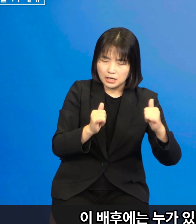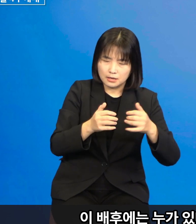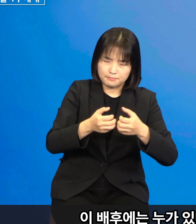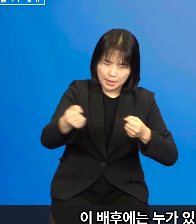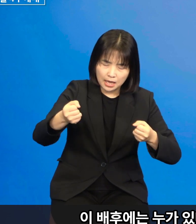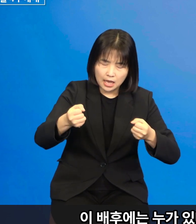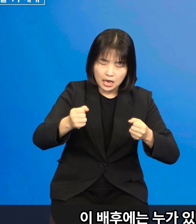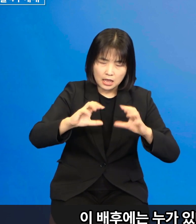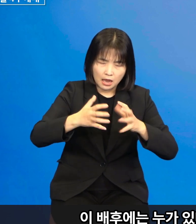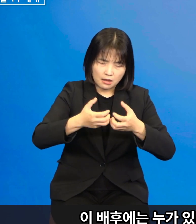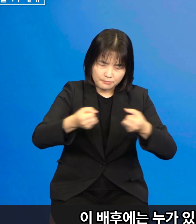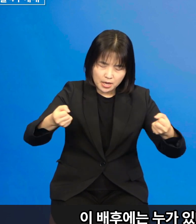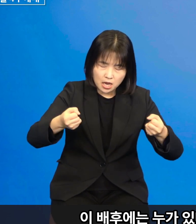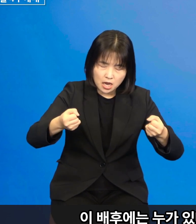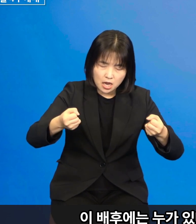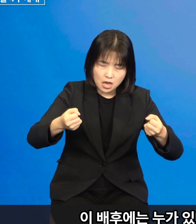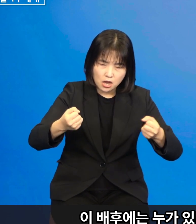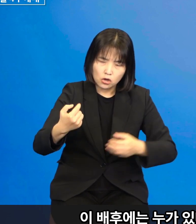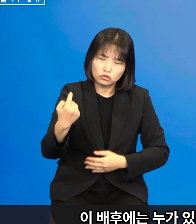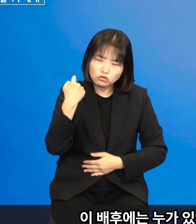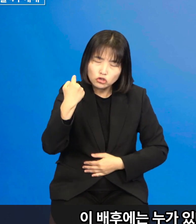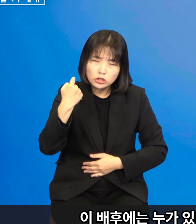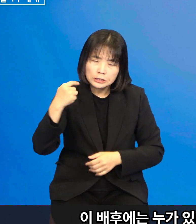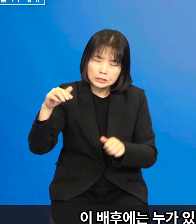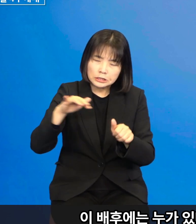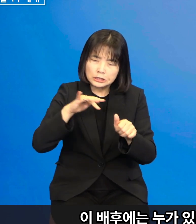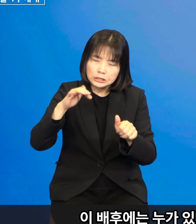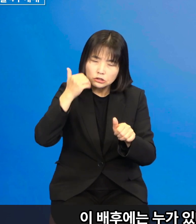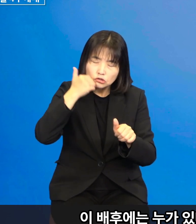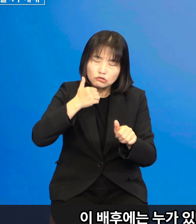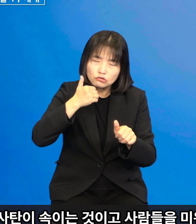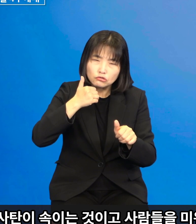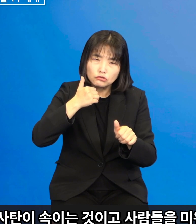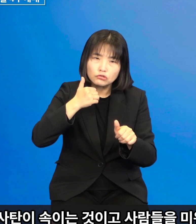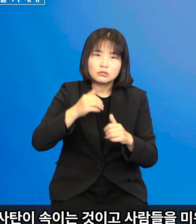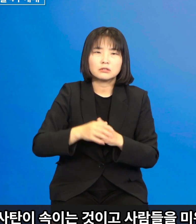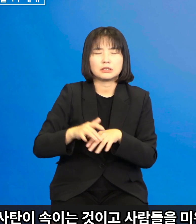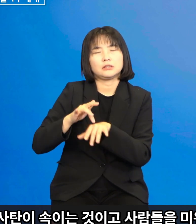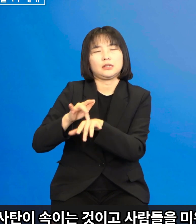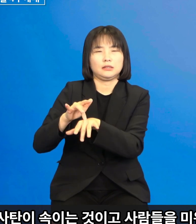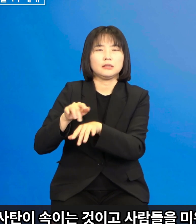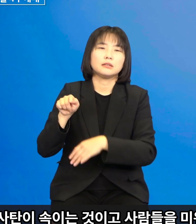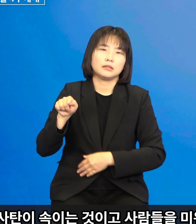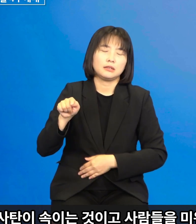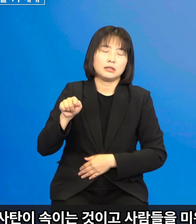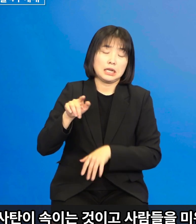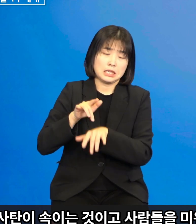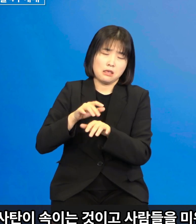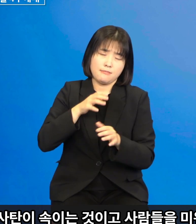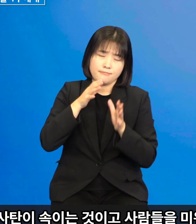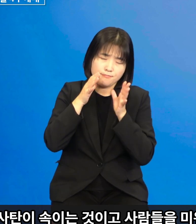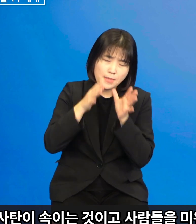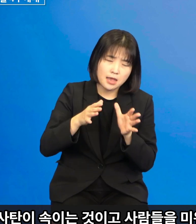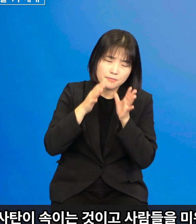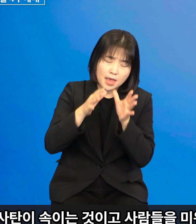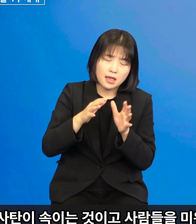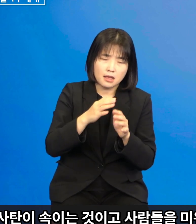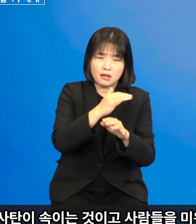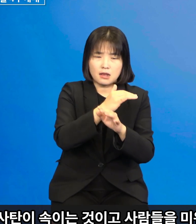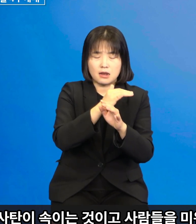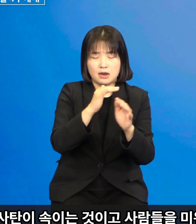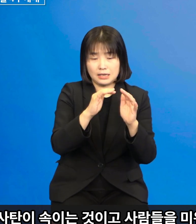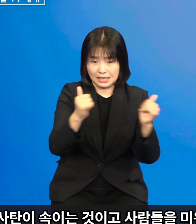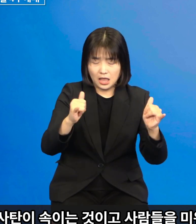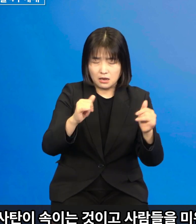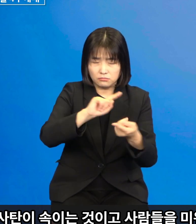이 배후에는 누가 있냐면 악한 권세가 있습니다. 사탄이 속이는 것이고 사람들을 미워하게 함으로써